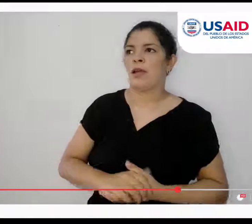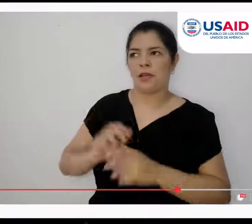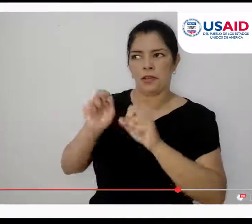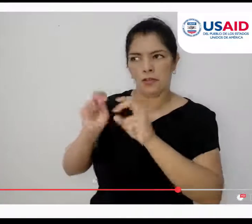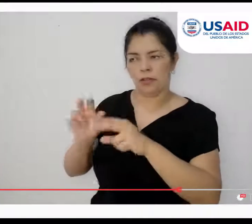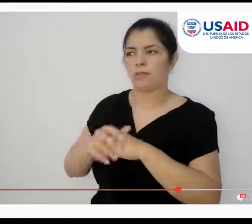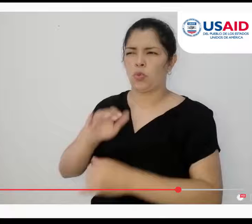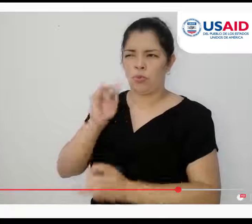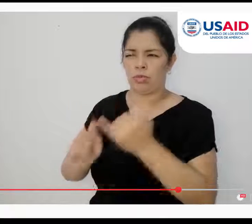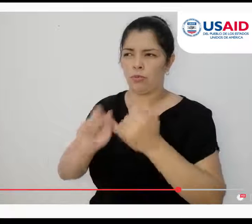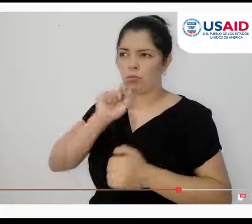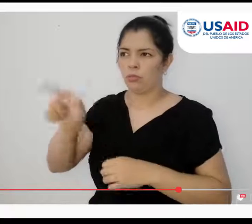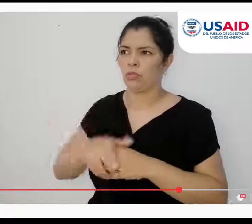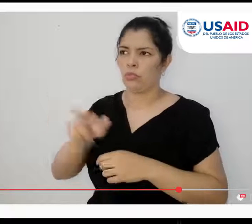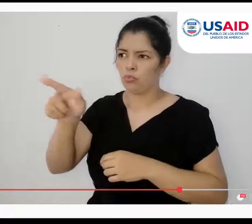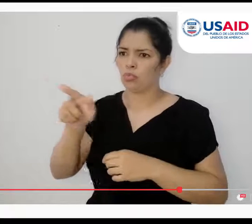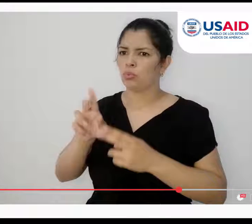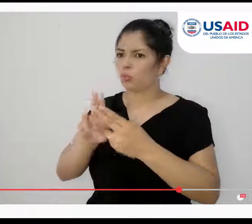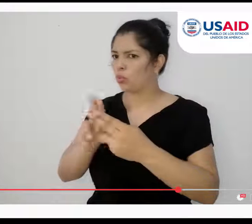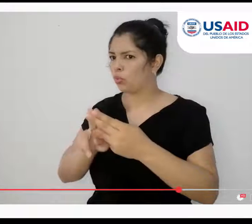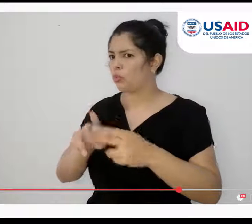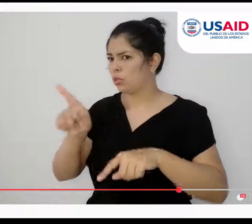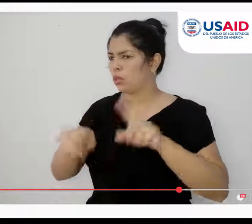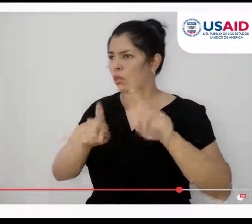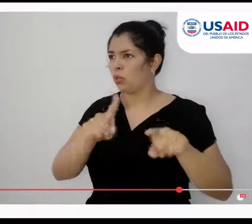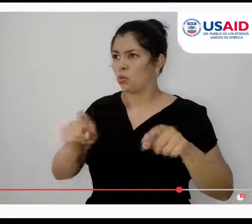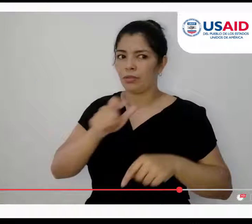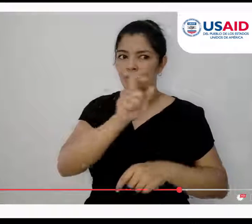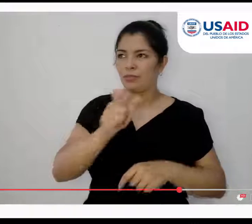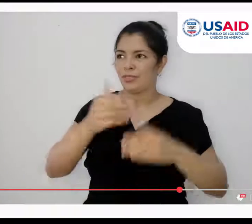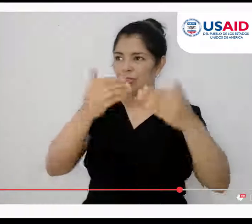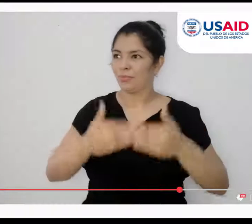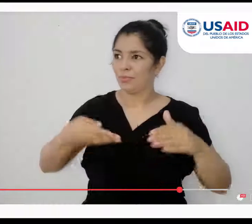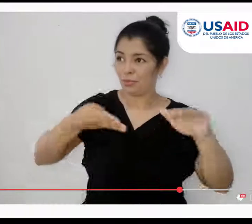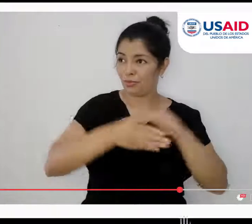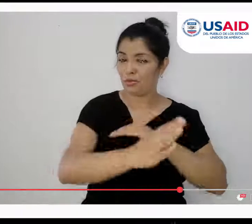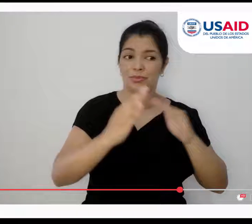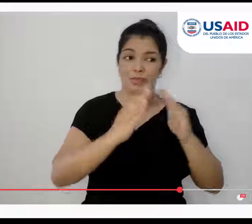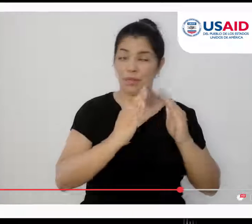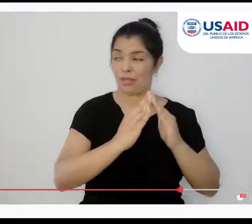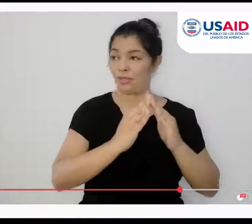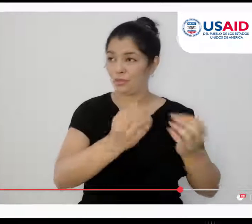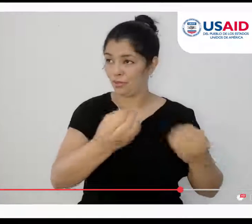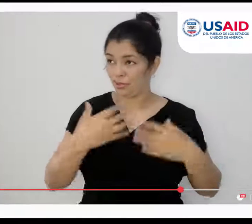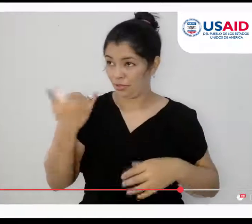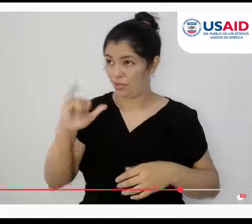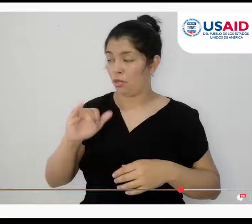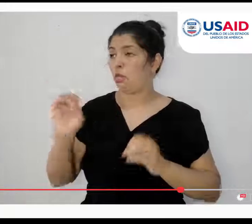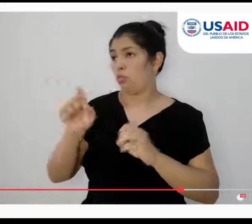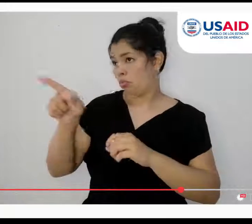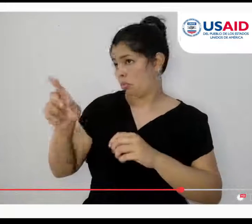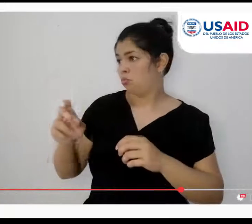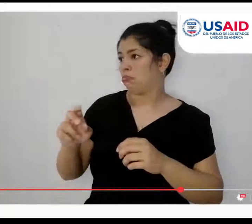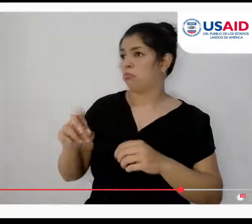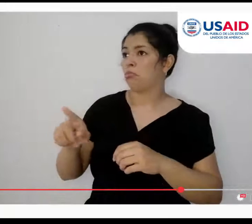¿ha tenido alguna experiencia personal en el acceso a programas de vivienda para personas con discapacidad? O de pronto de personas cercanas a